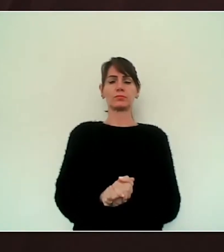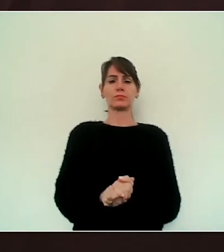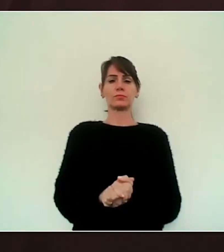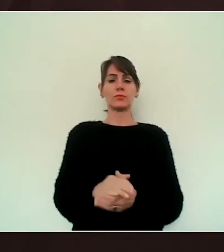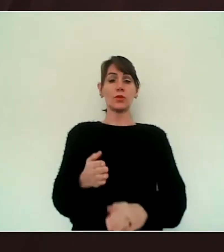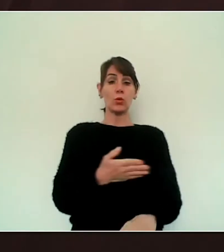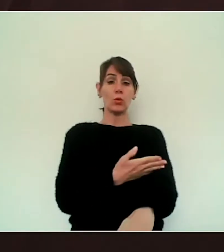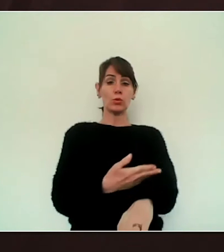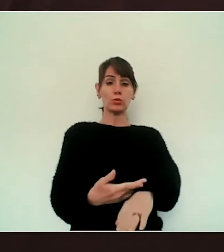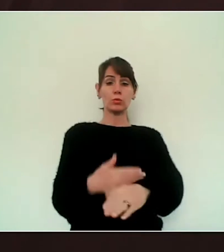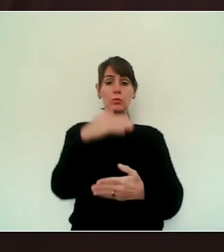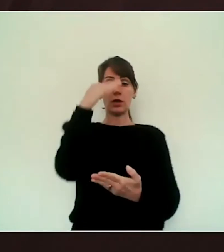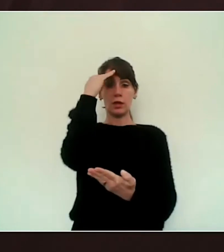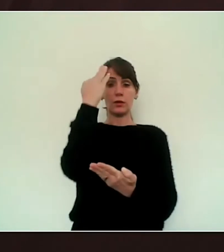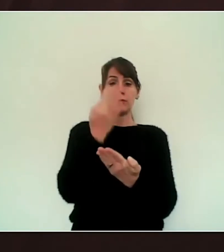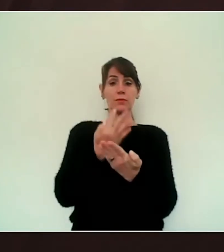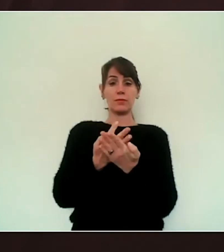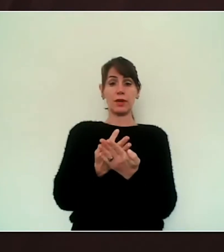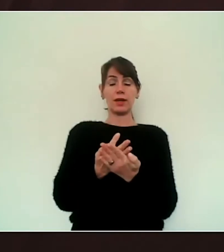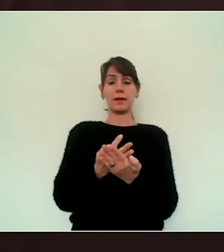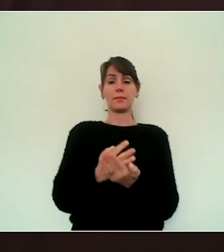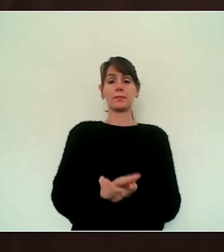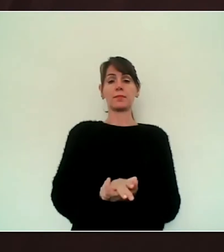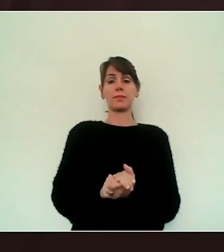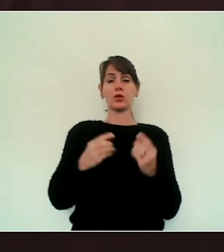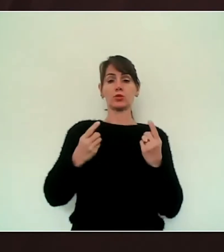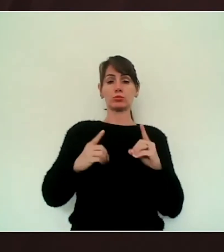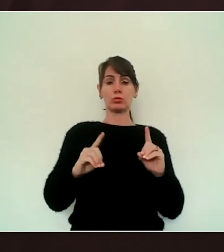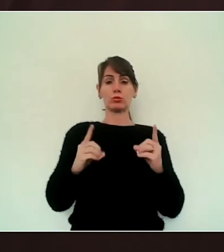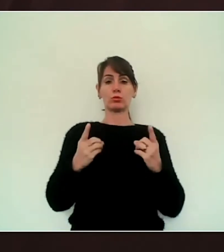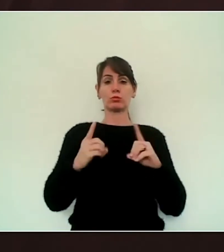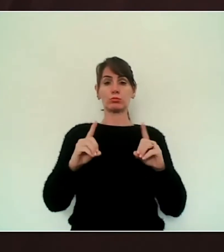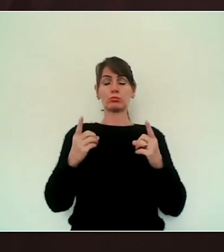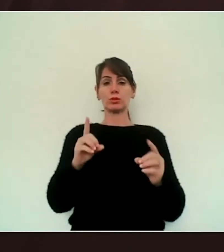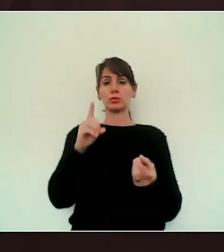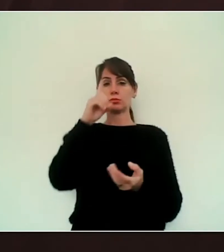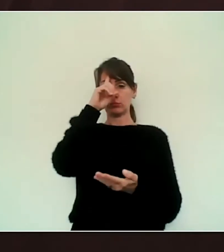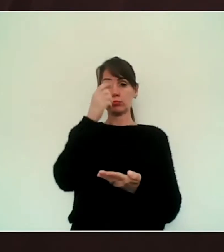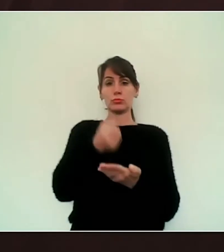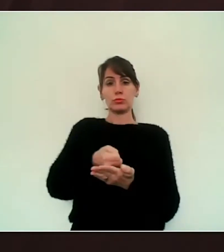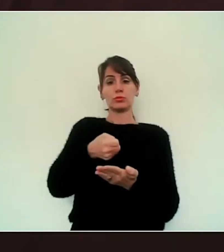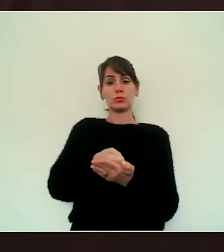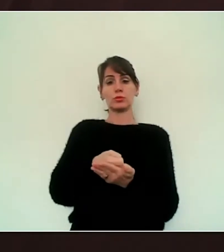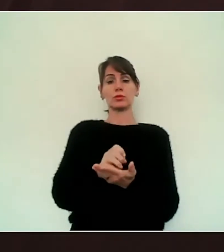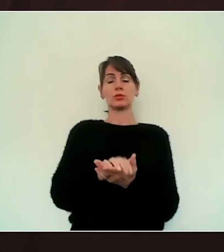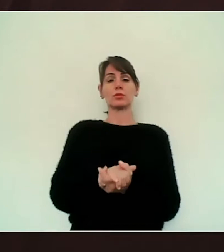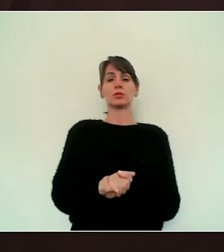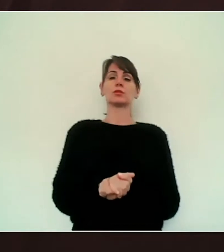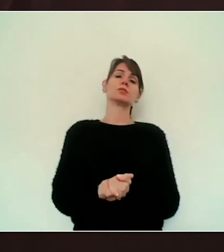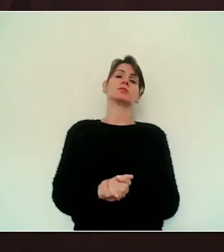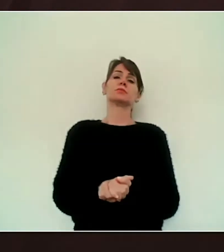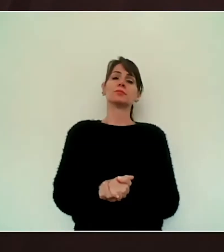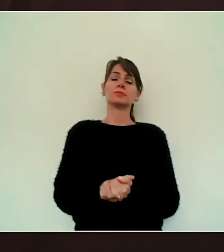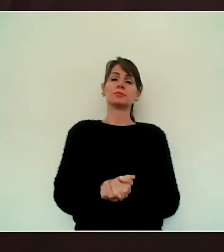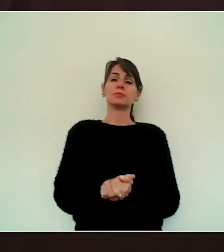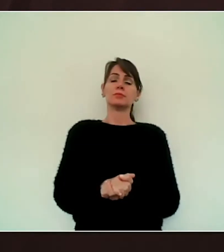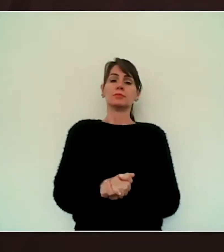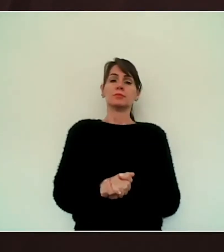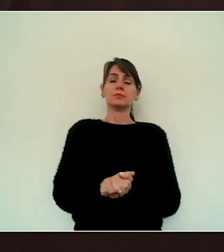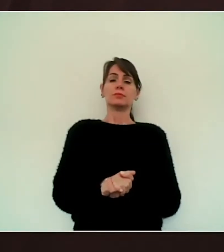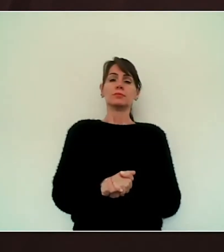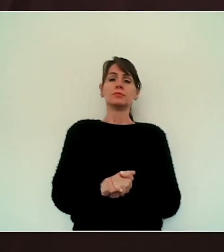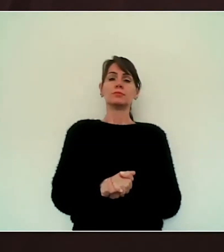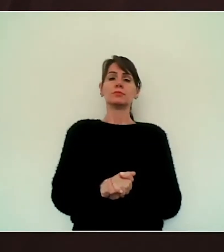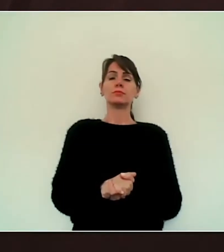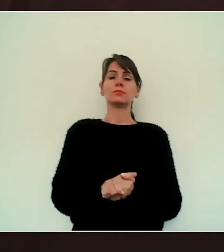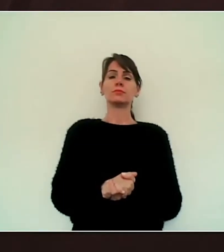doutrina ou disciplina. Esse é o significado do concílio ou sínodo. Como havia a